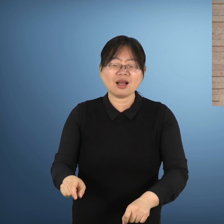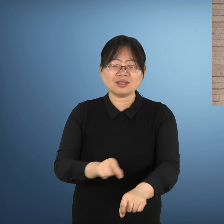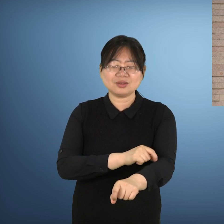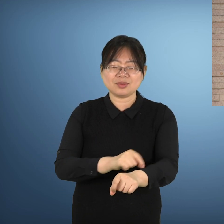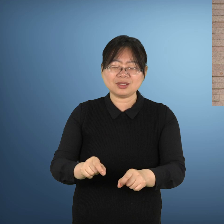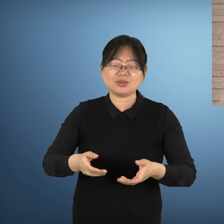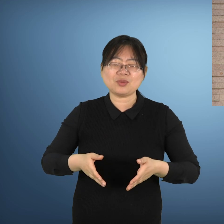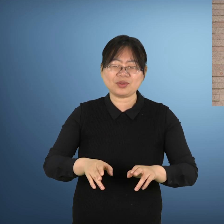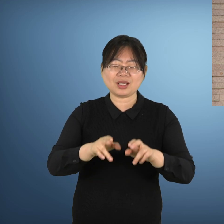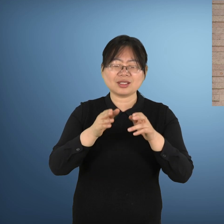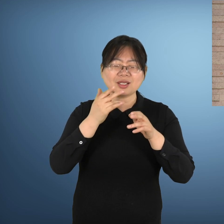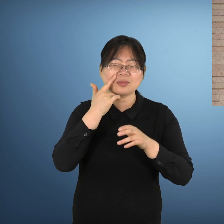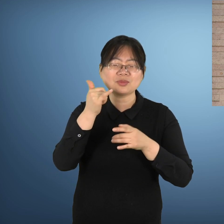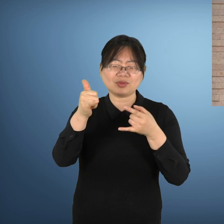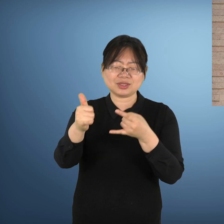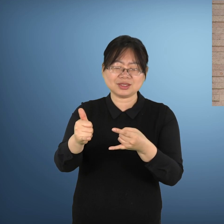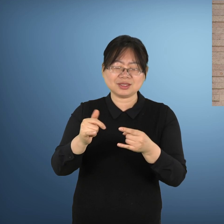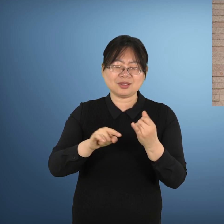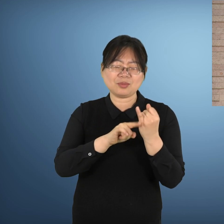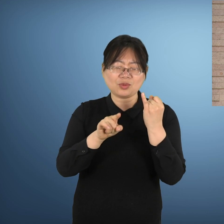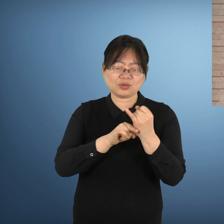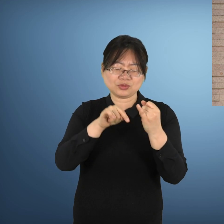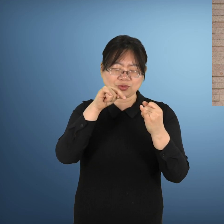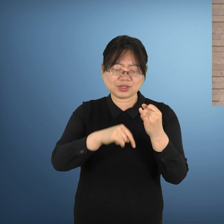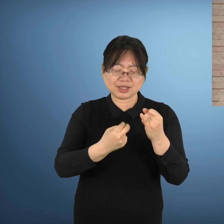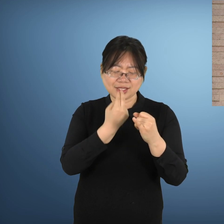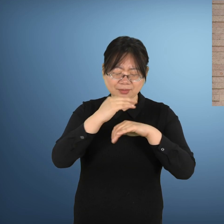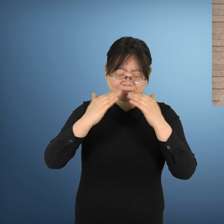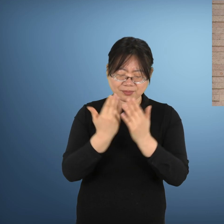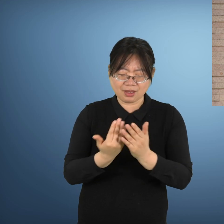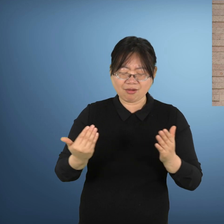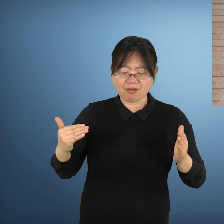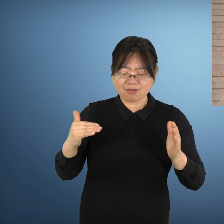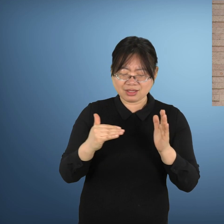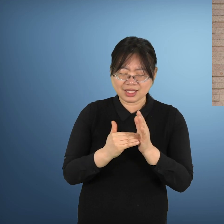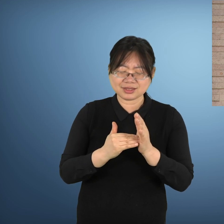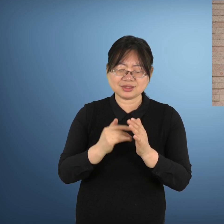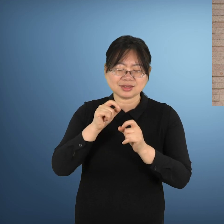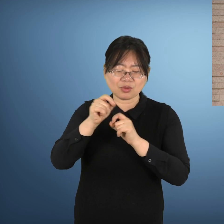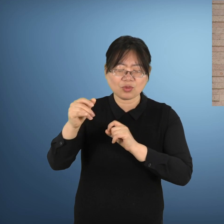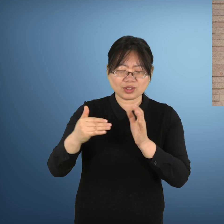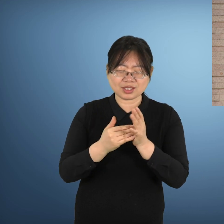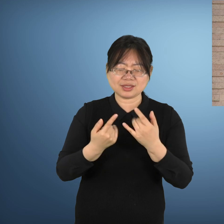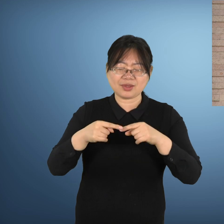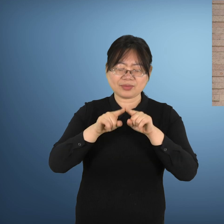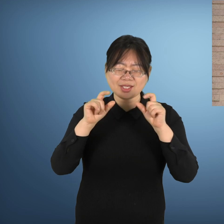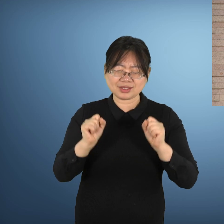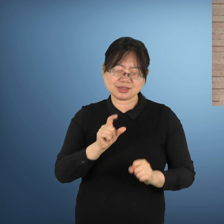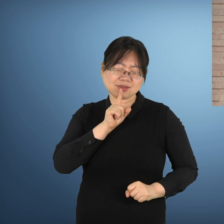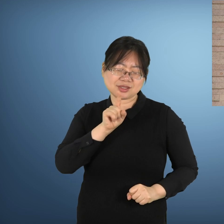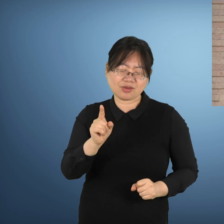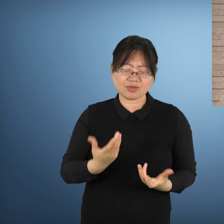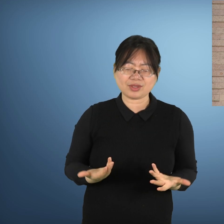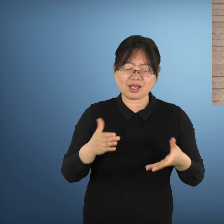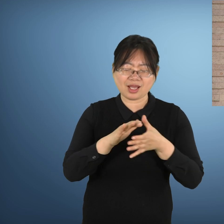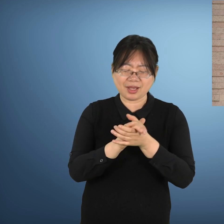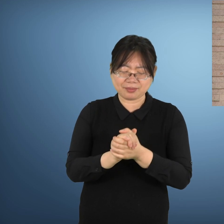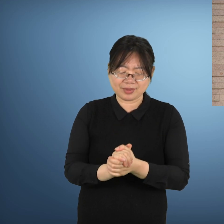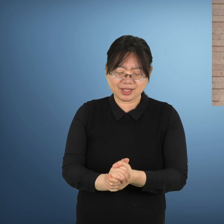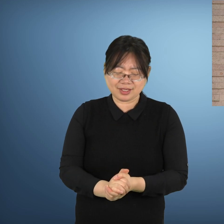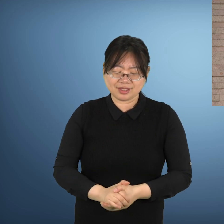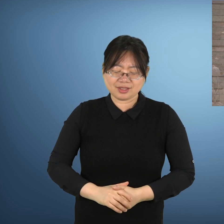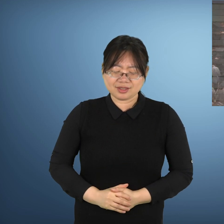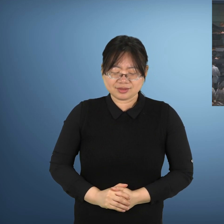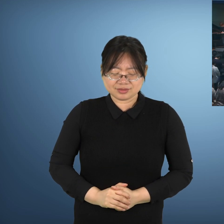특별히 고향의 부모님들, 복중의 생명까지 영원토록 함께 있을지어다. 아멘.